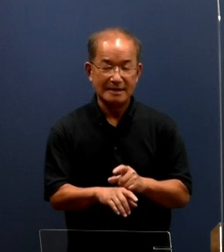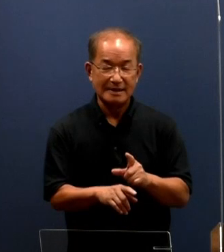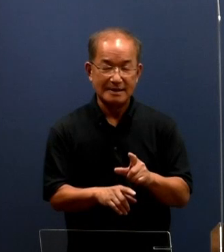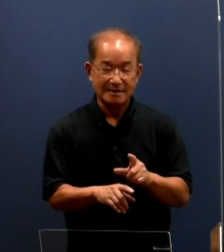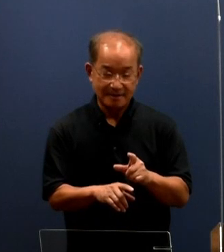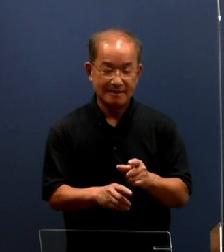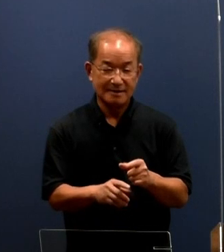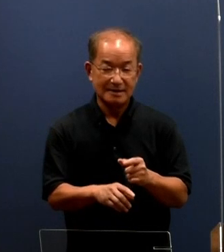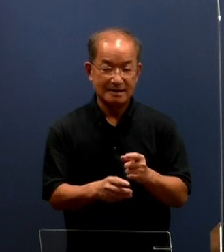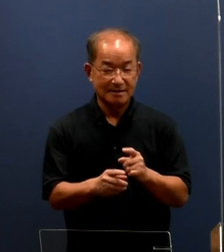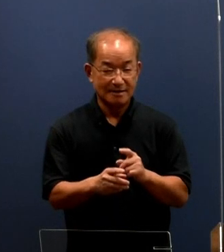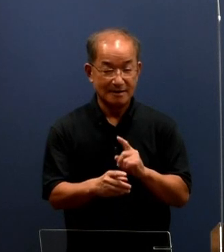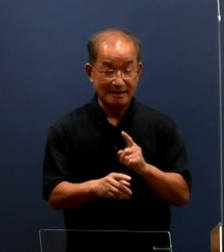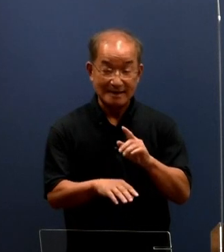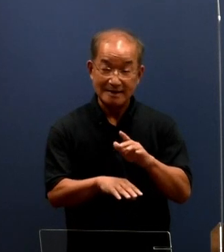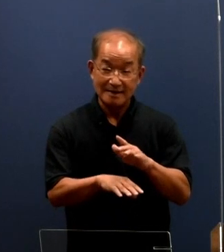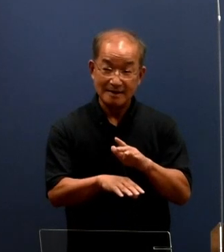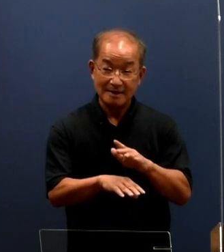と一安心でしょうか。